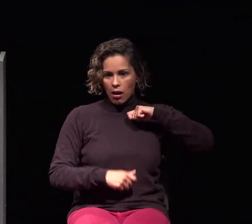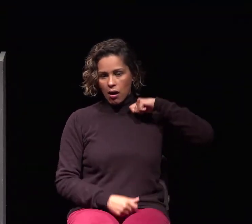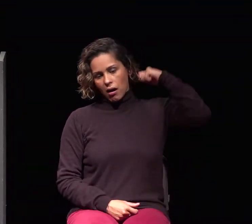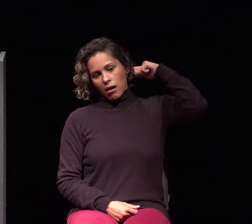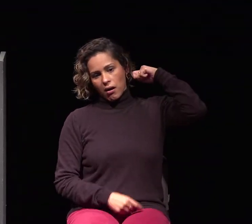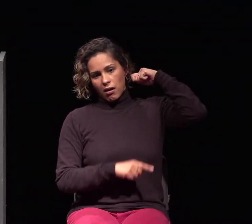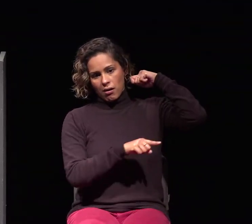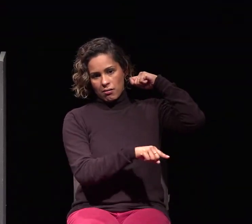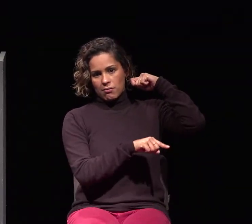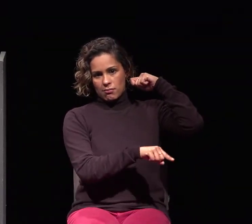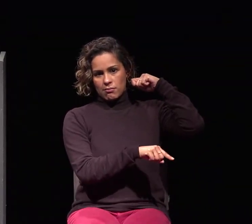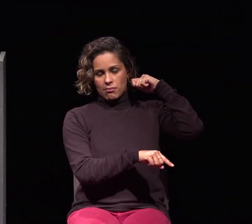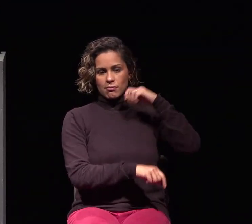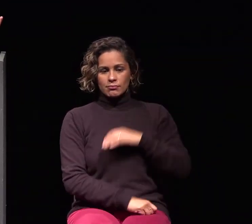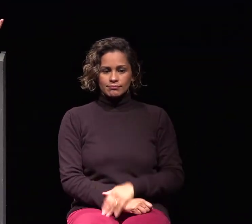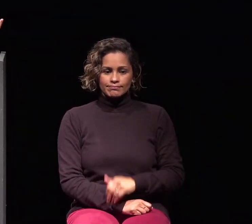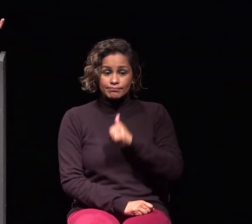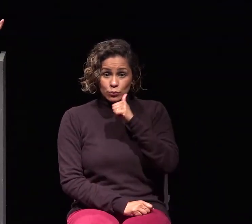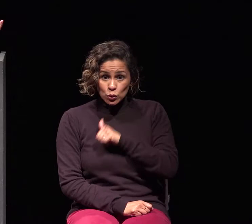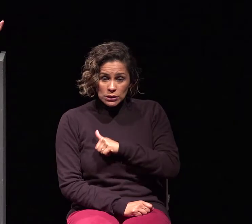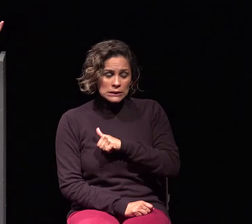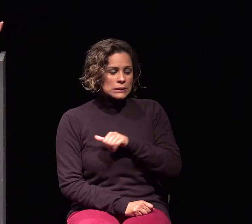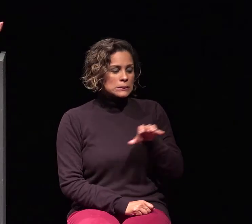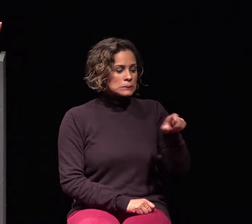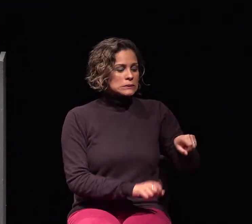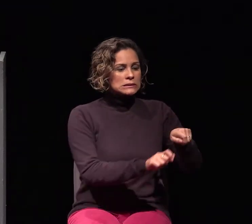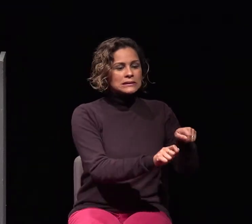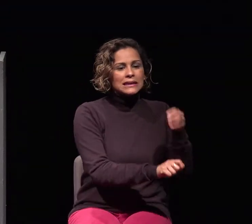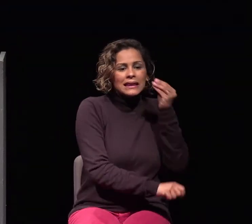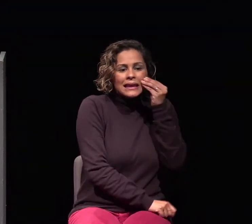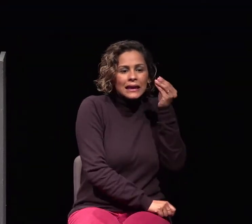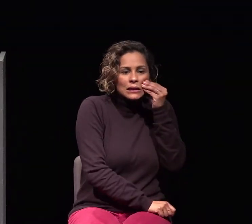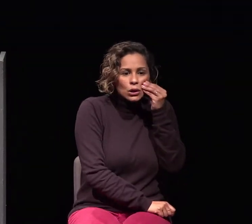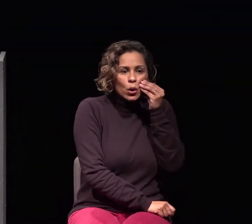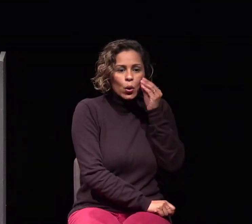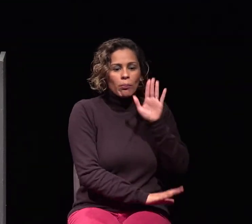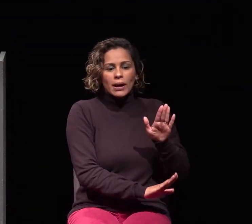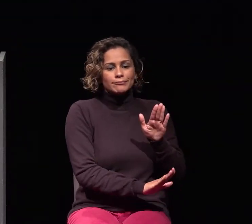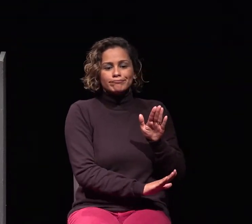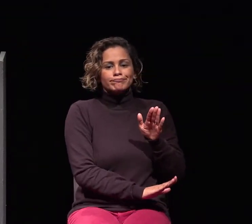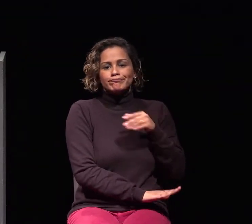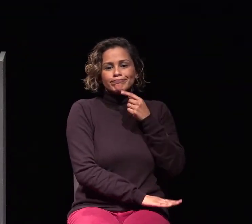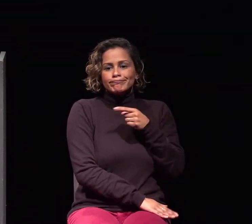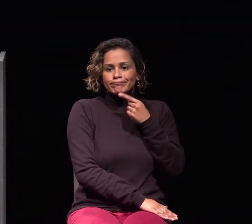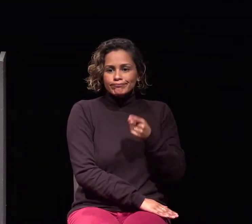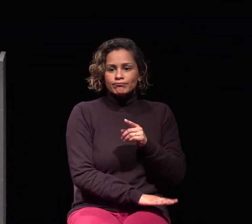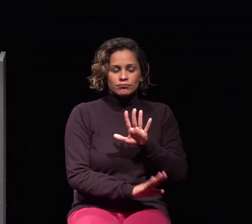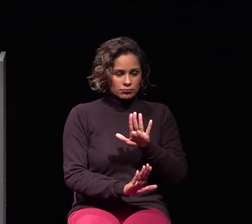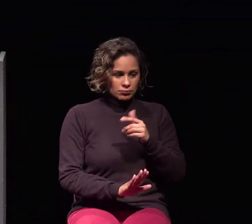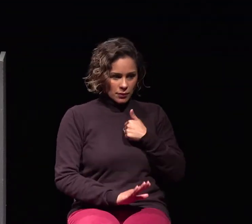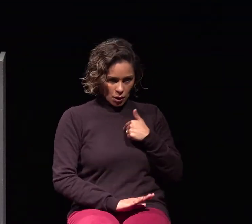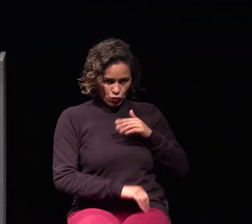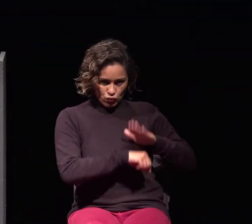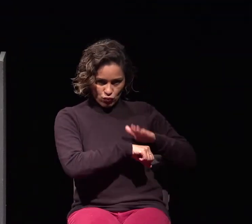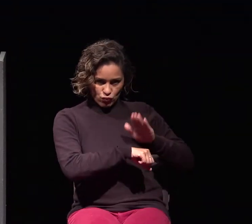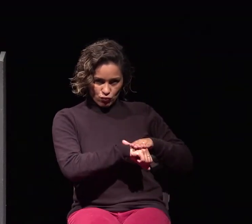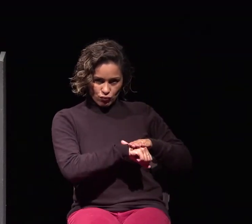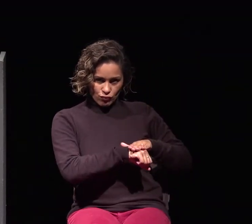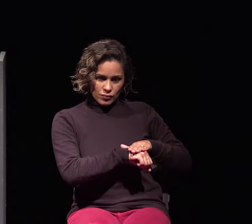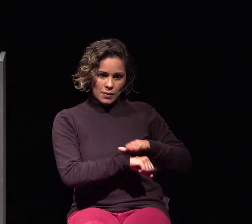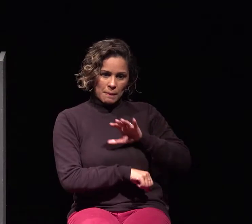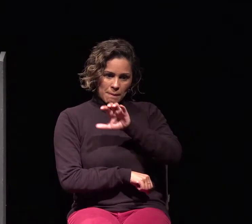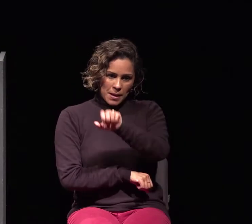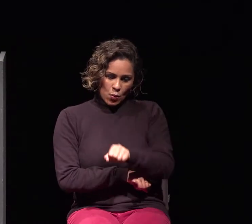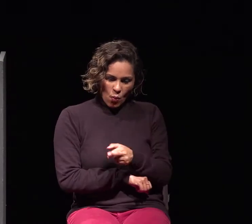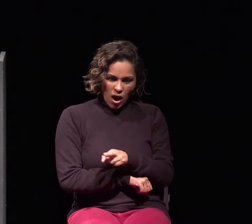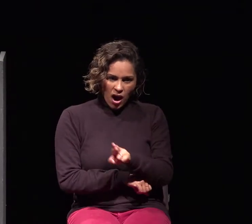essa torturadora tentou enforcá-la, mas não conseguiu. Ele falou, então, deixa comigo. Ele colocou um camundongo na vagina da